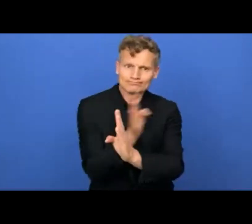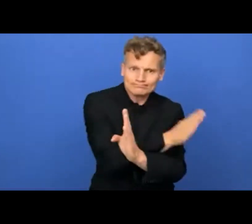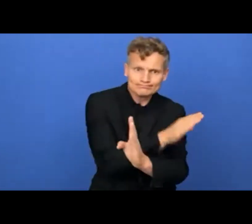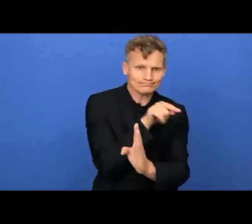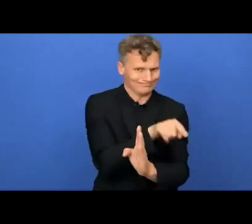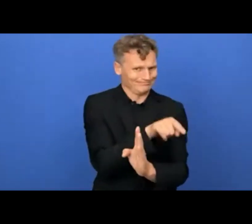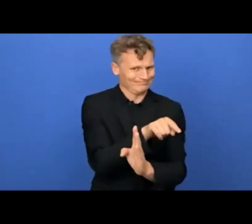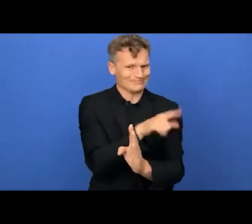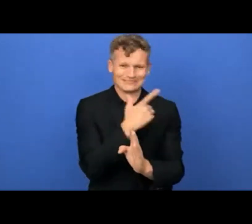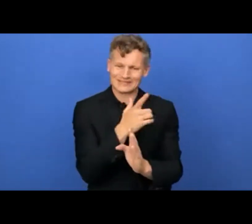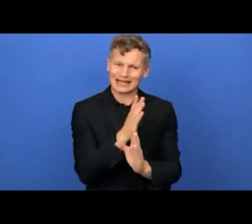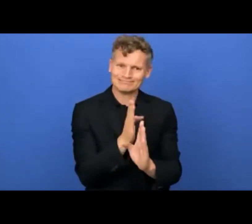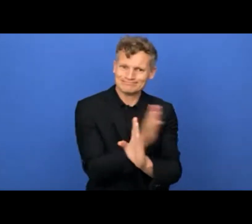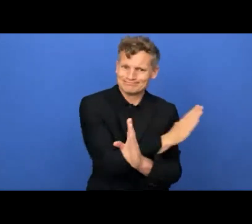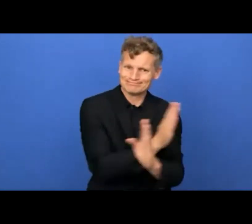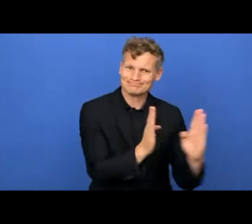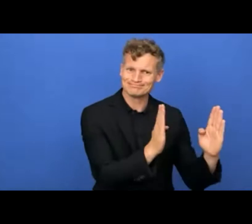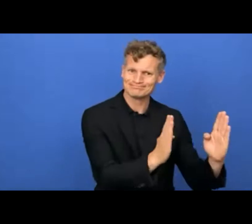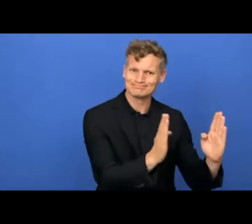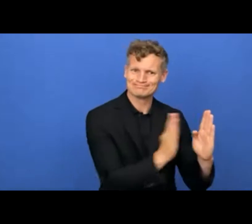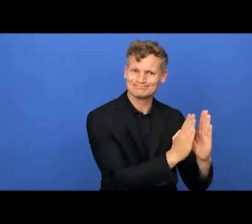des soins de la petite enfance et une éducation préscolaire.